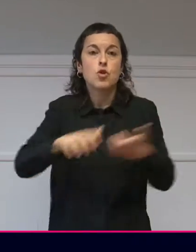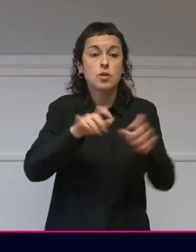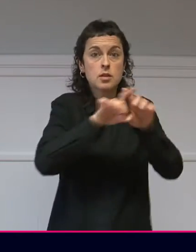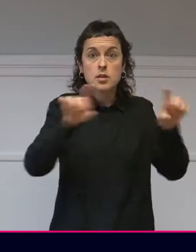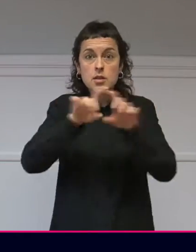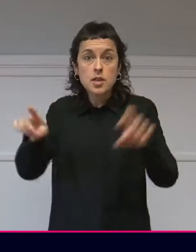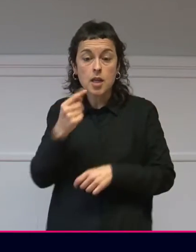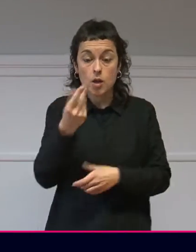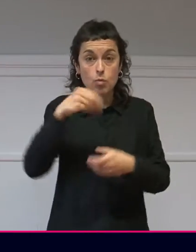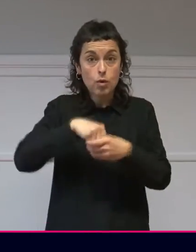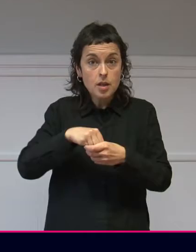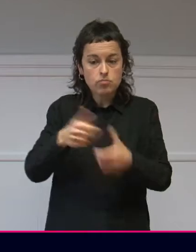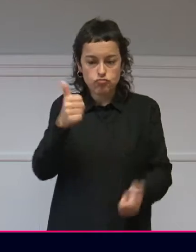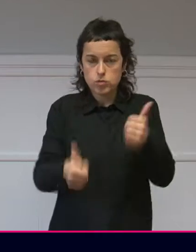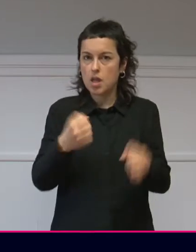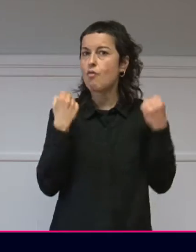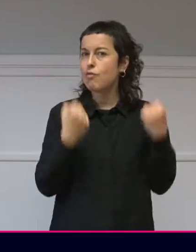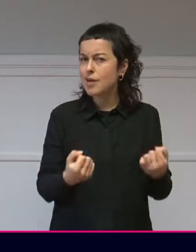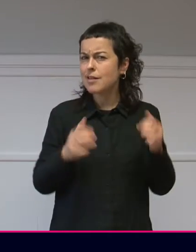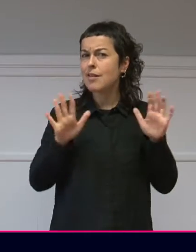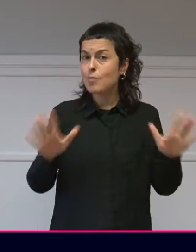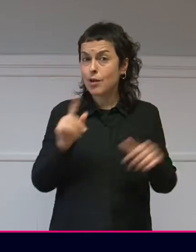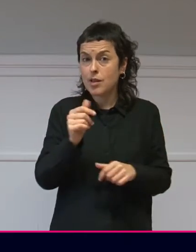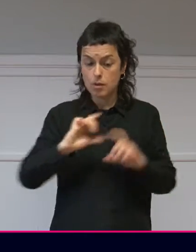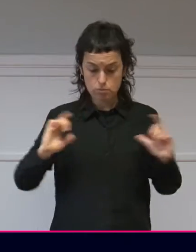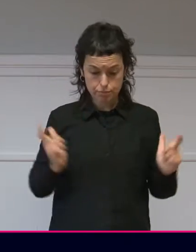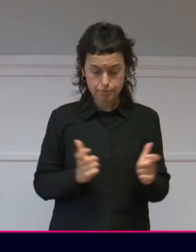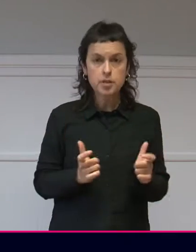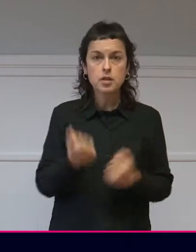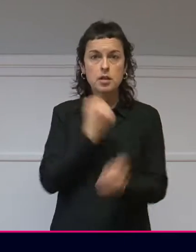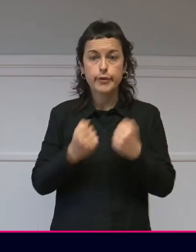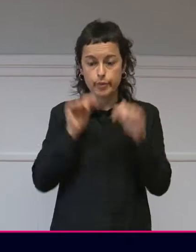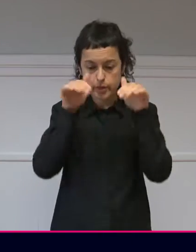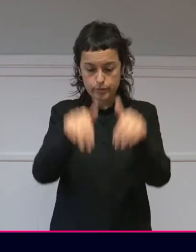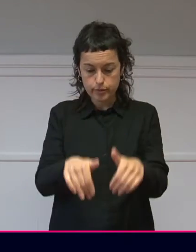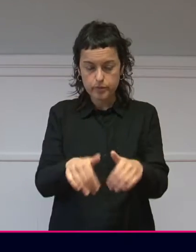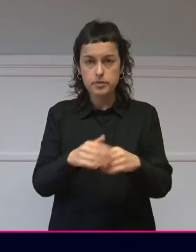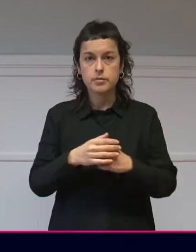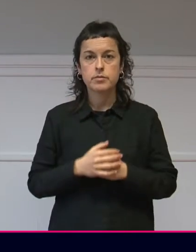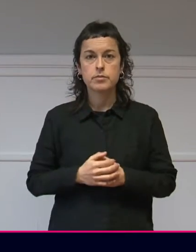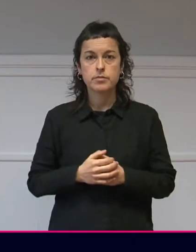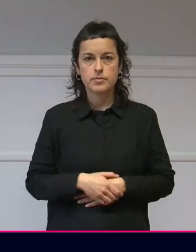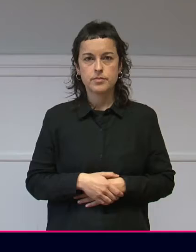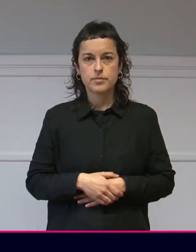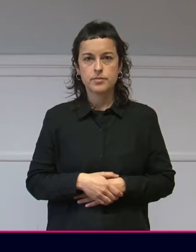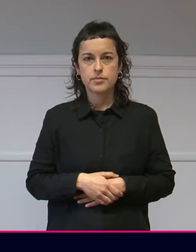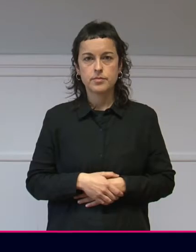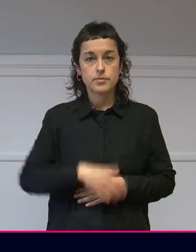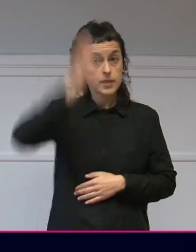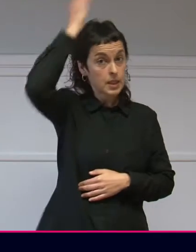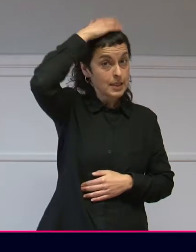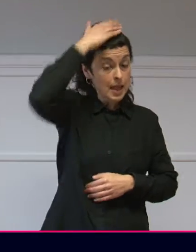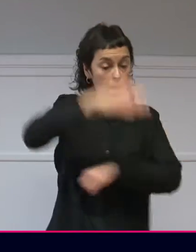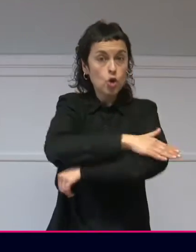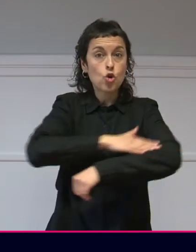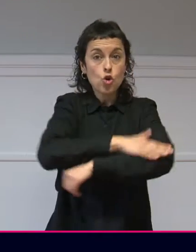da, txikitzen ari den hazkunde ekonomikoaren tartazatia eramateko lehia gero eta handiagoak sortutako gatazkak. Nola nahi ere,